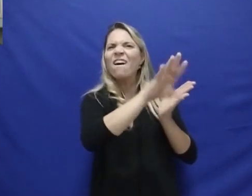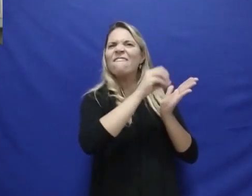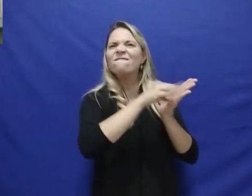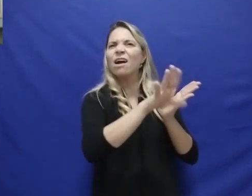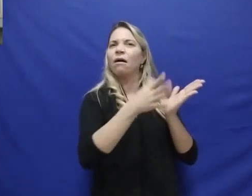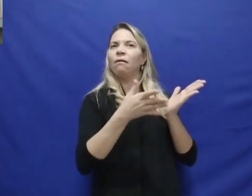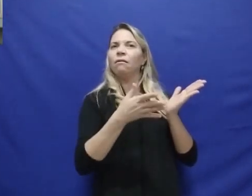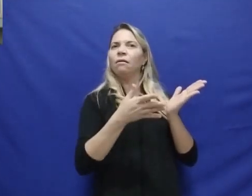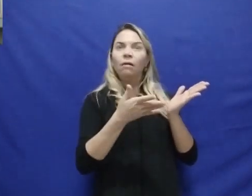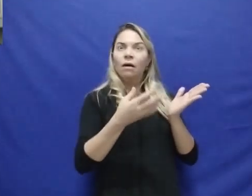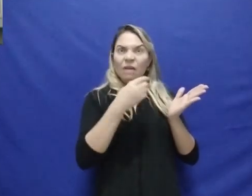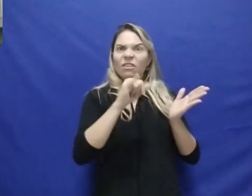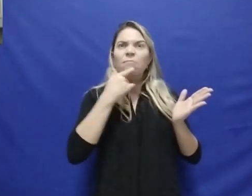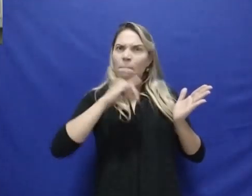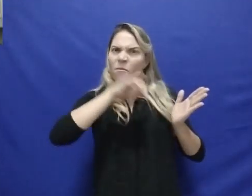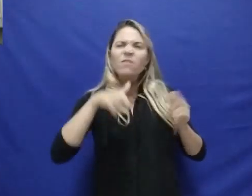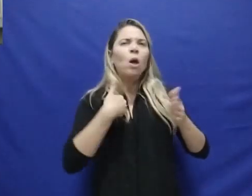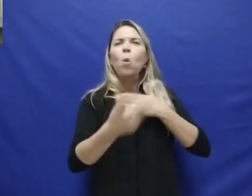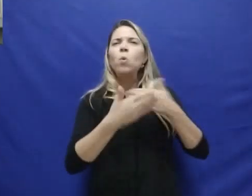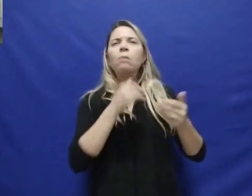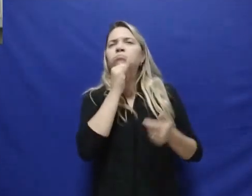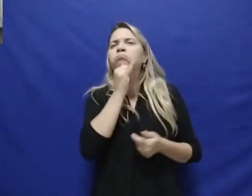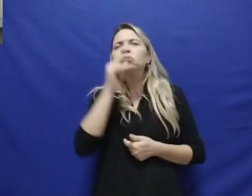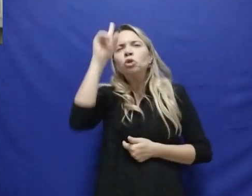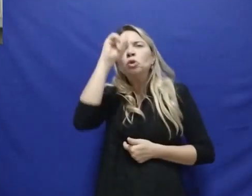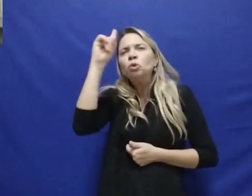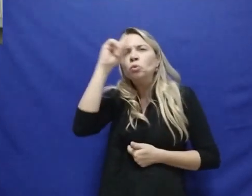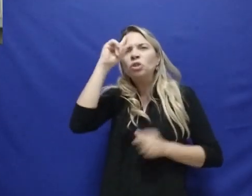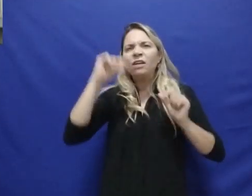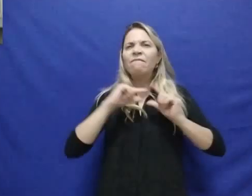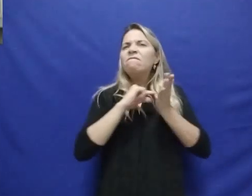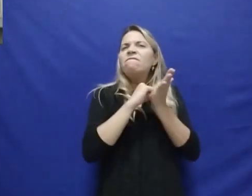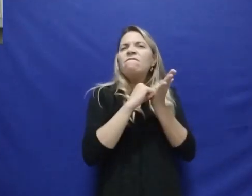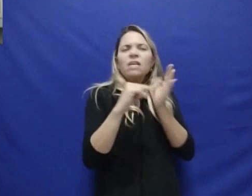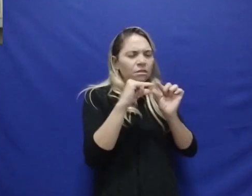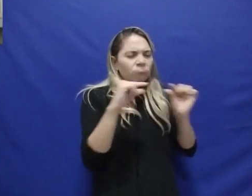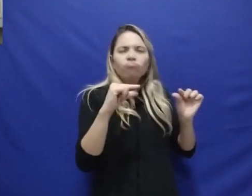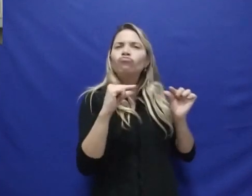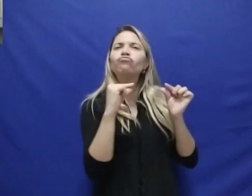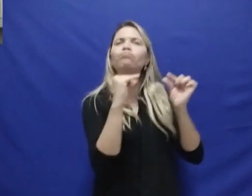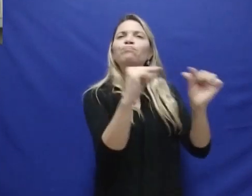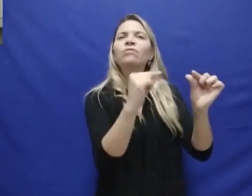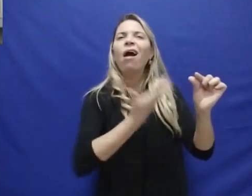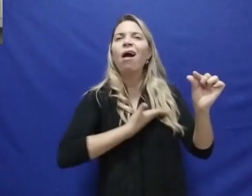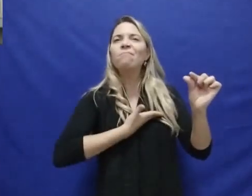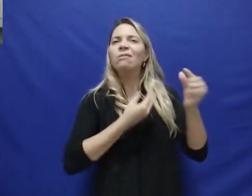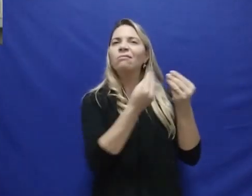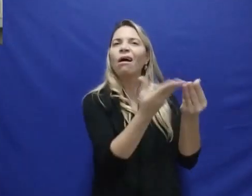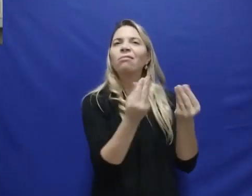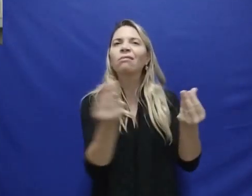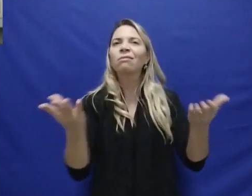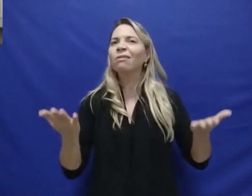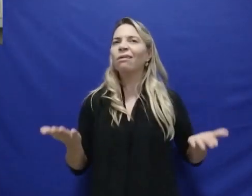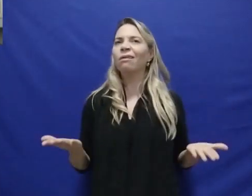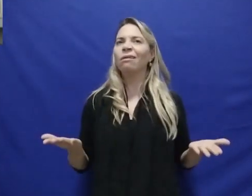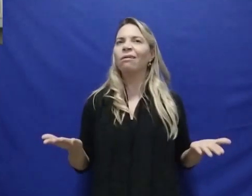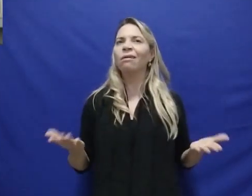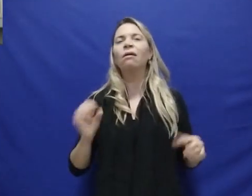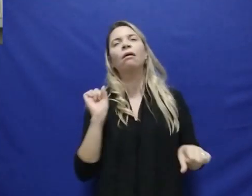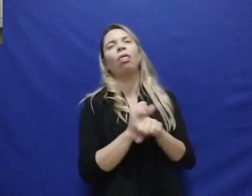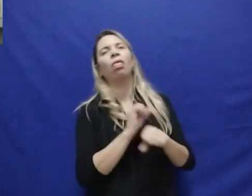com os frutos desse bendito trabalho. Deus mesmo te deu o Espírito Santo. Espírito